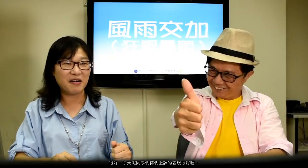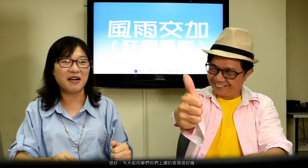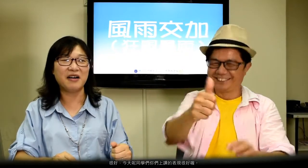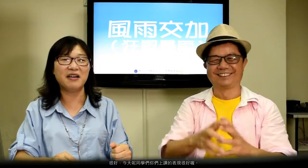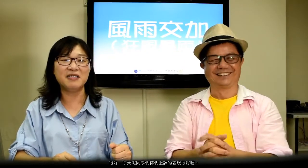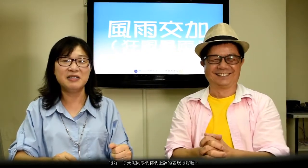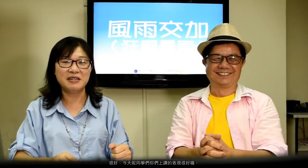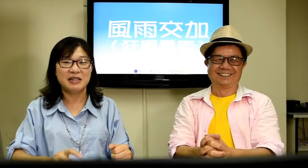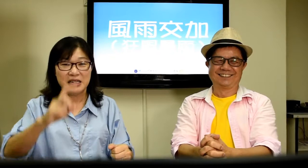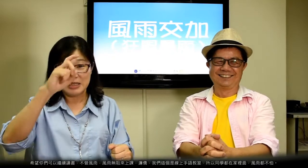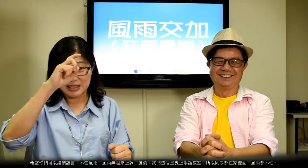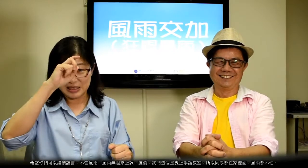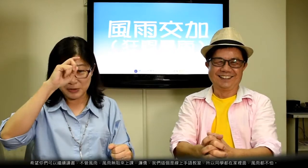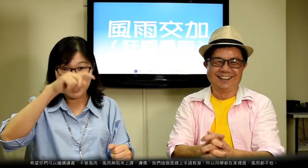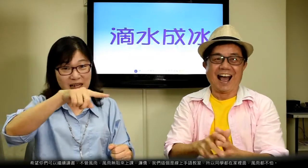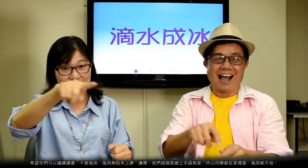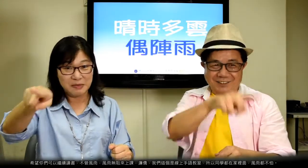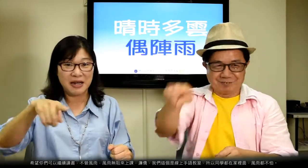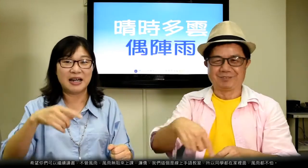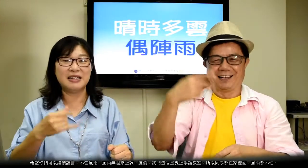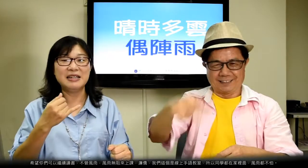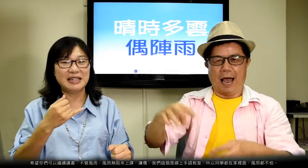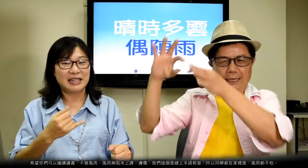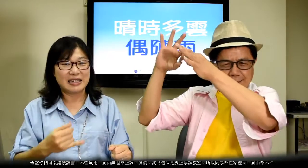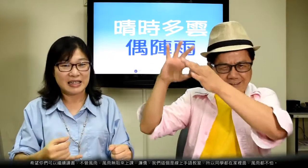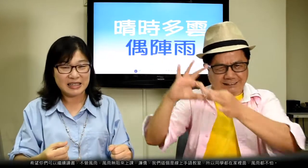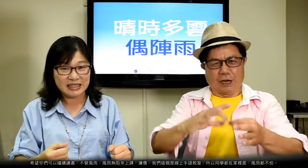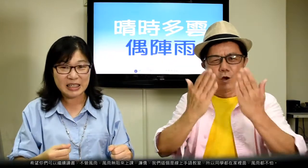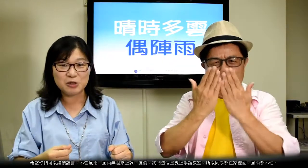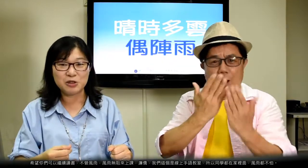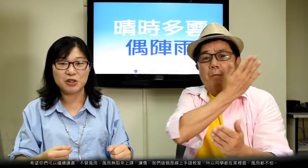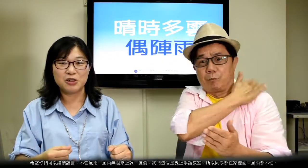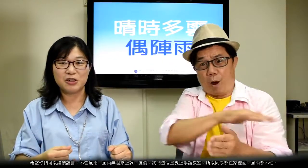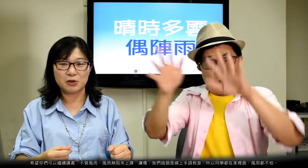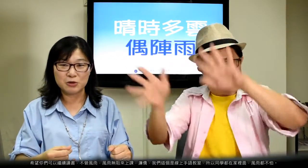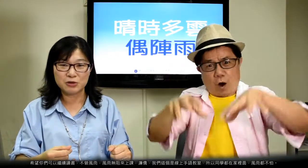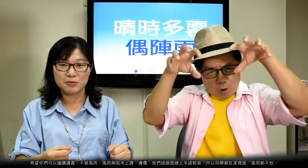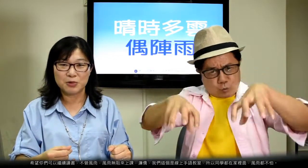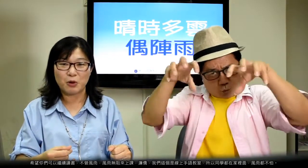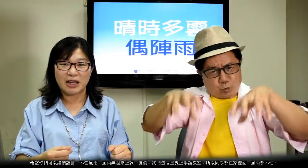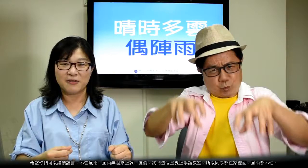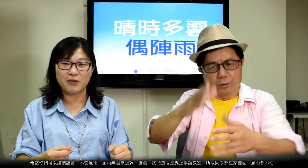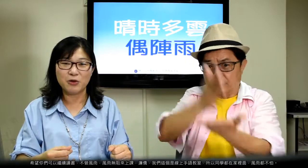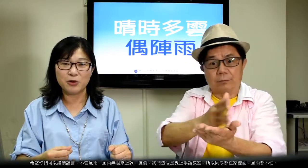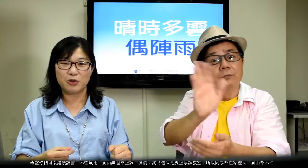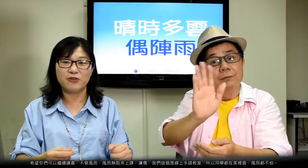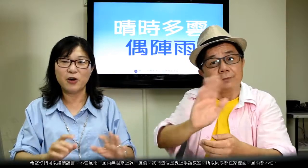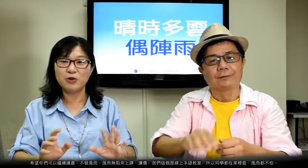哦，希望你们。可以继续读书，不管风雨，风雨无